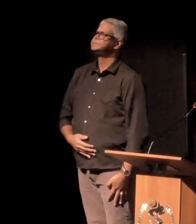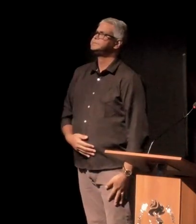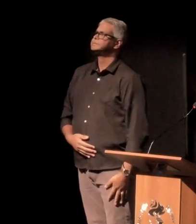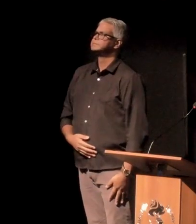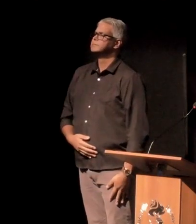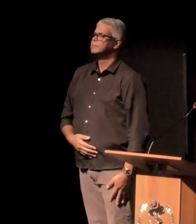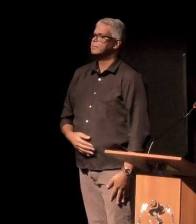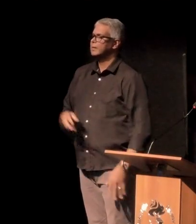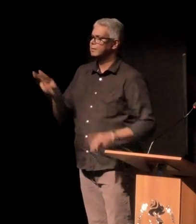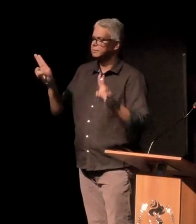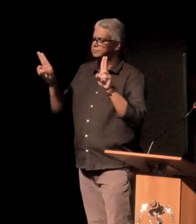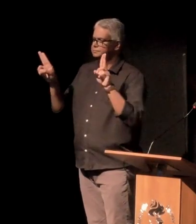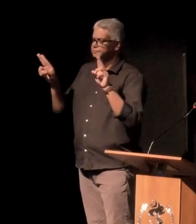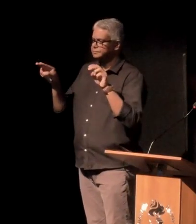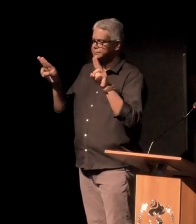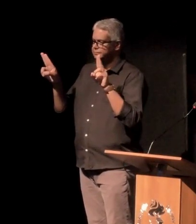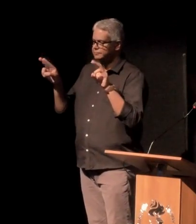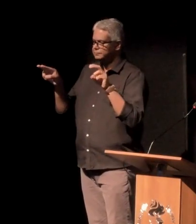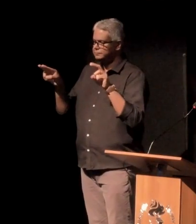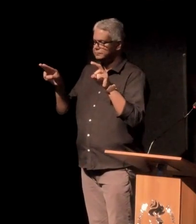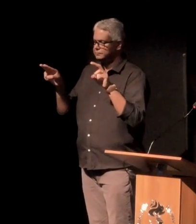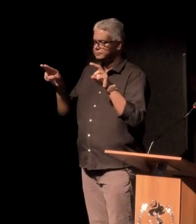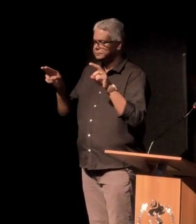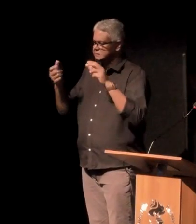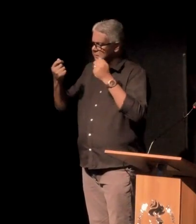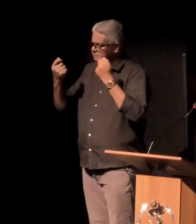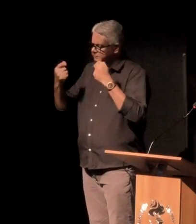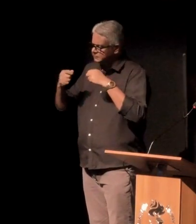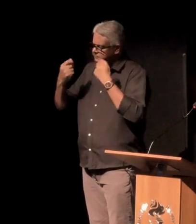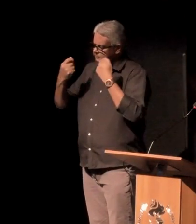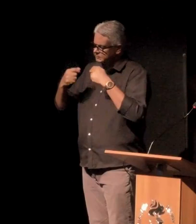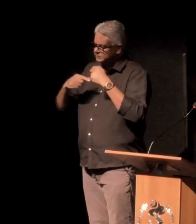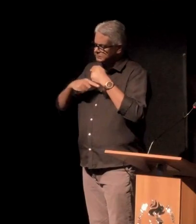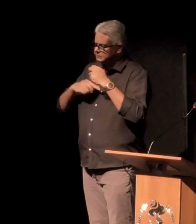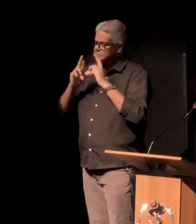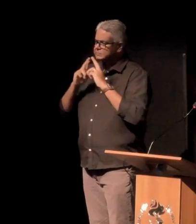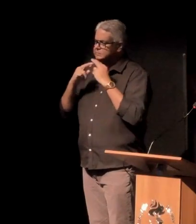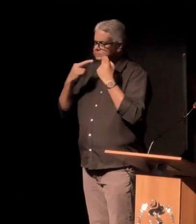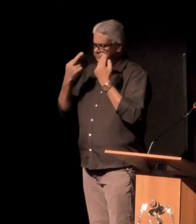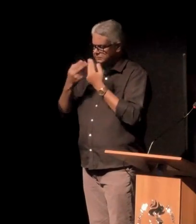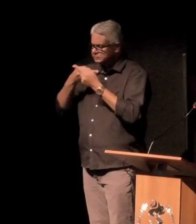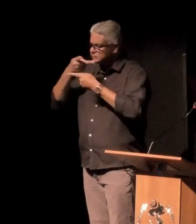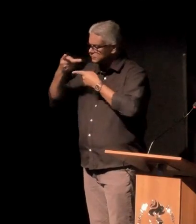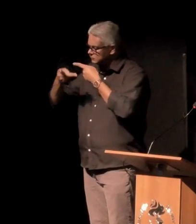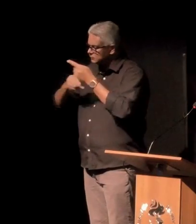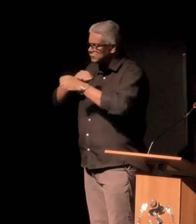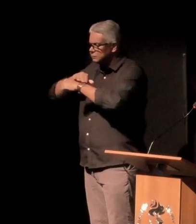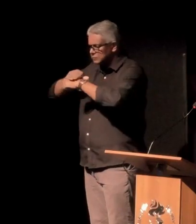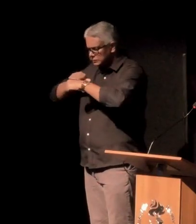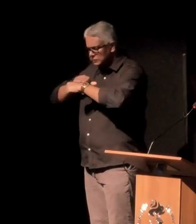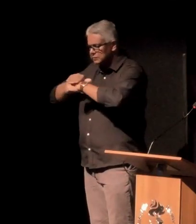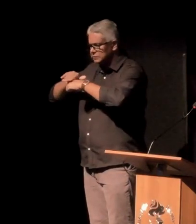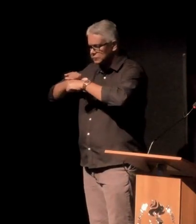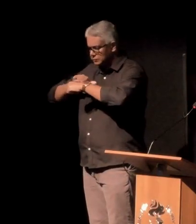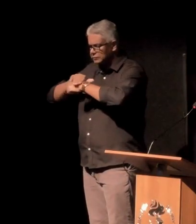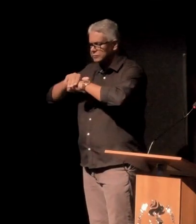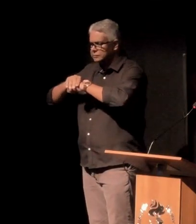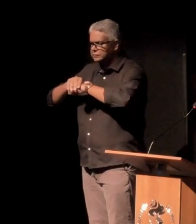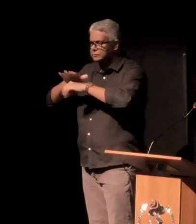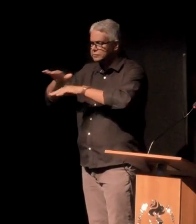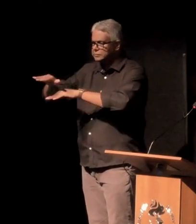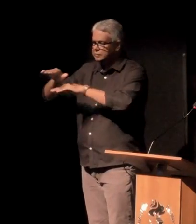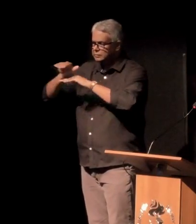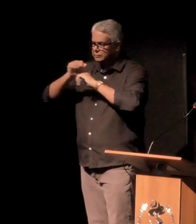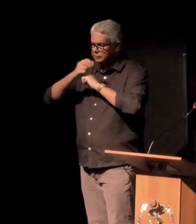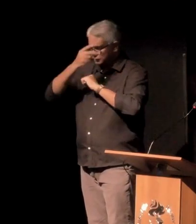esse assunto é um assunto que a gente tem sempre que falando e conversando e trazer vários atores